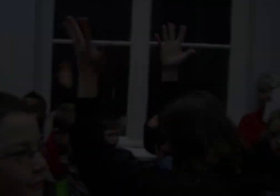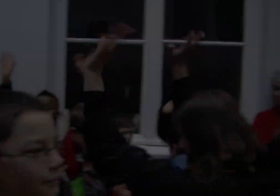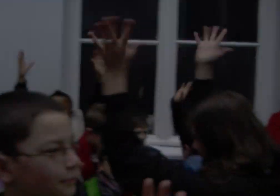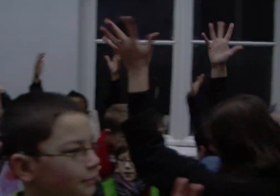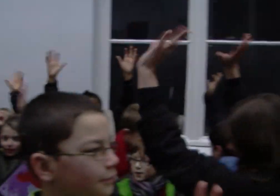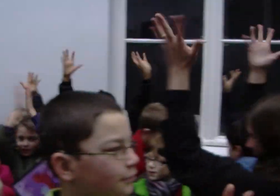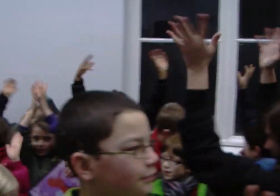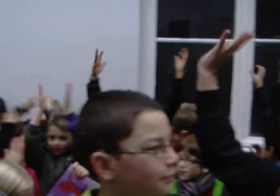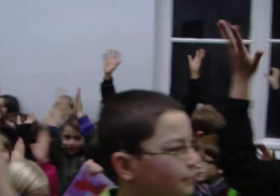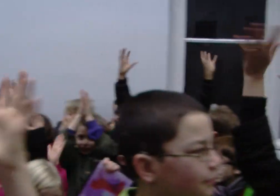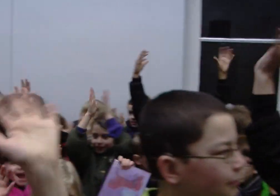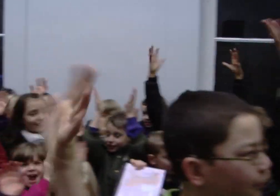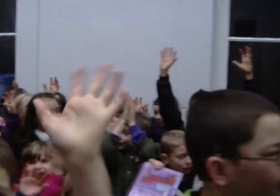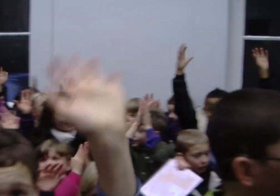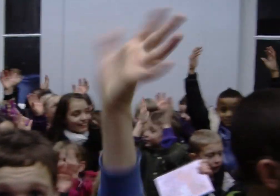Elle est passée où?